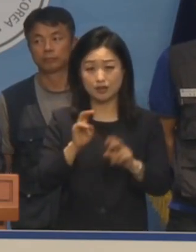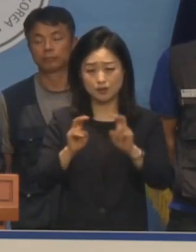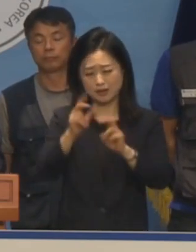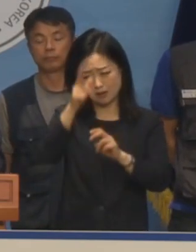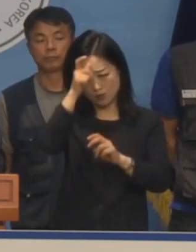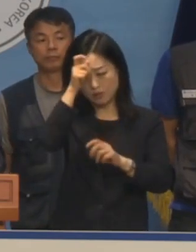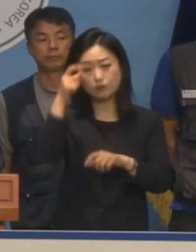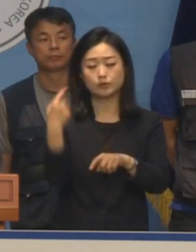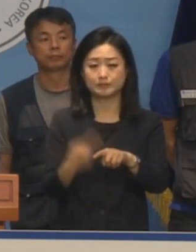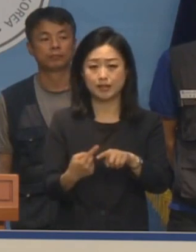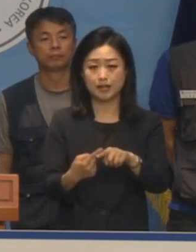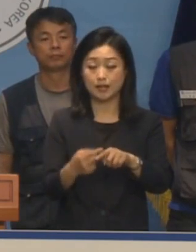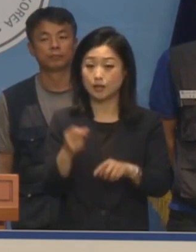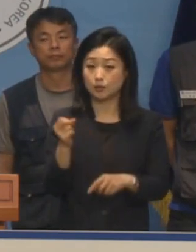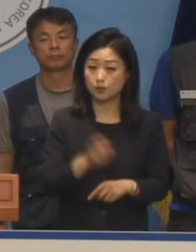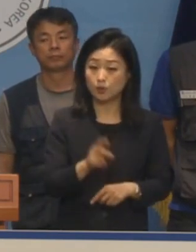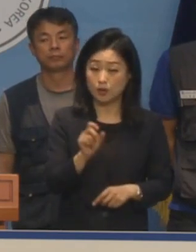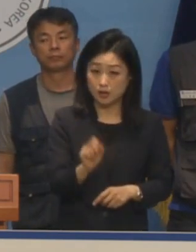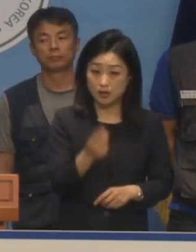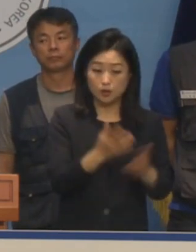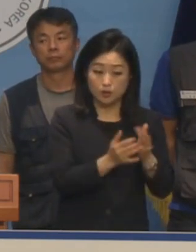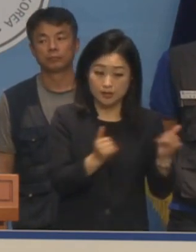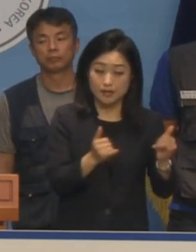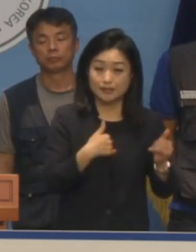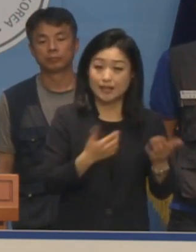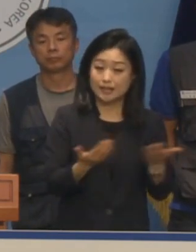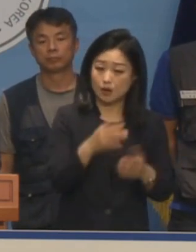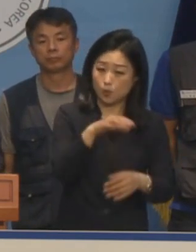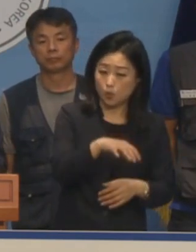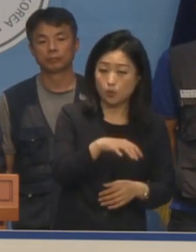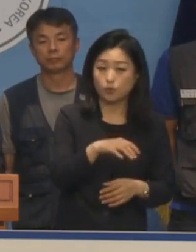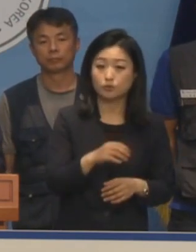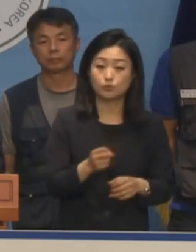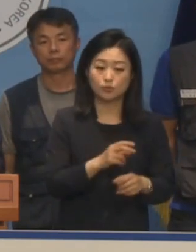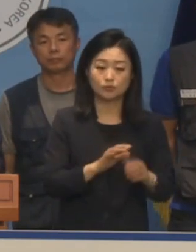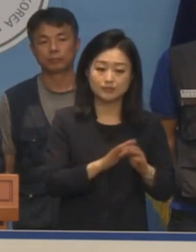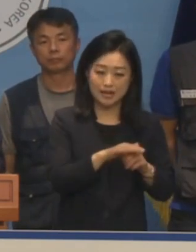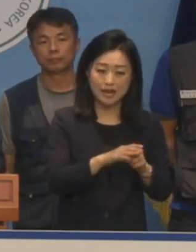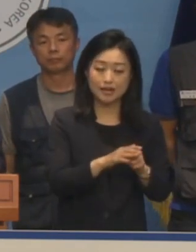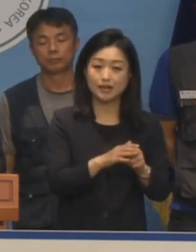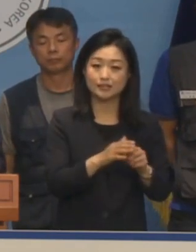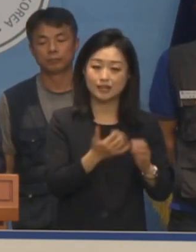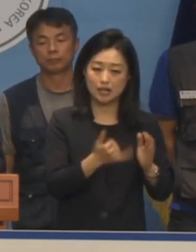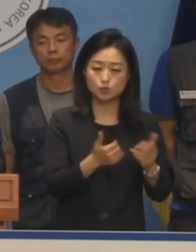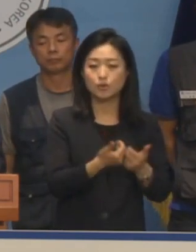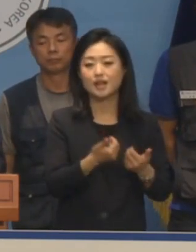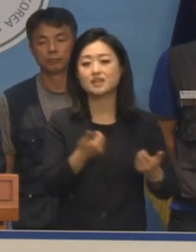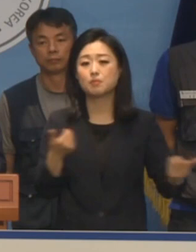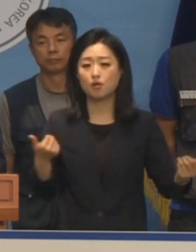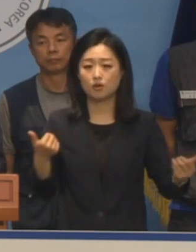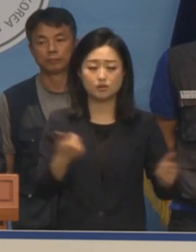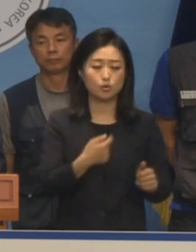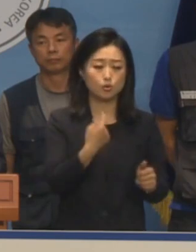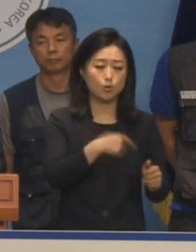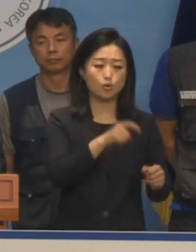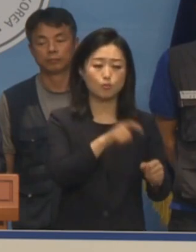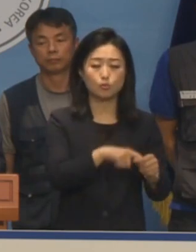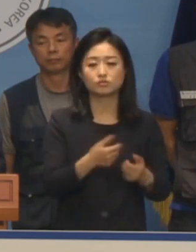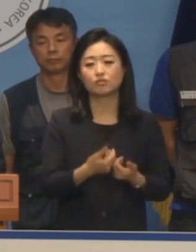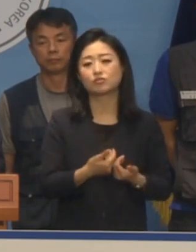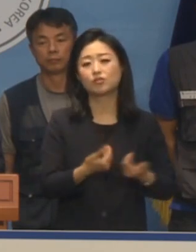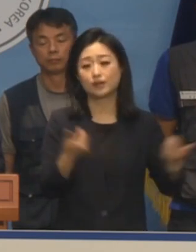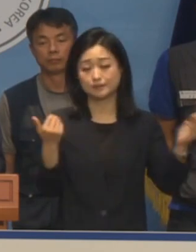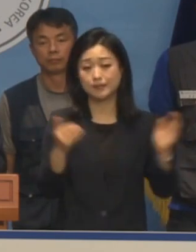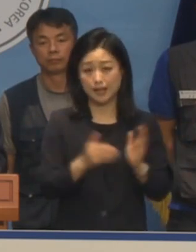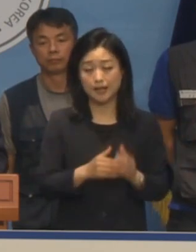없습니다 그리고이 아집으로 인해 노동자들은 자신의 일터 그 사랑하는 가족과 생 이별을 할 수밖에 없는 처지에 놓여